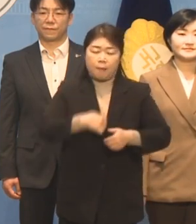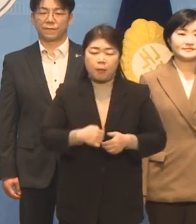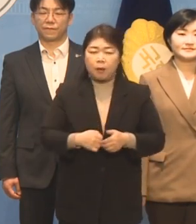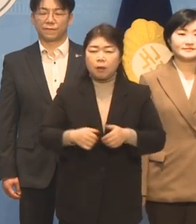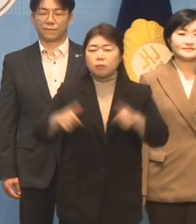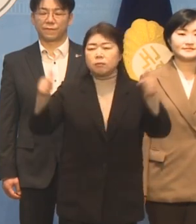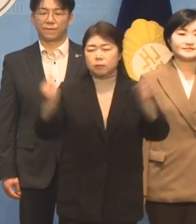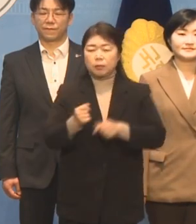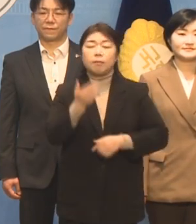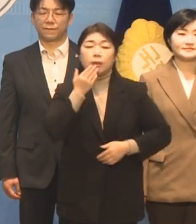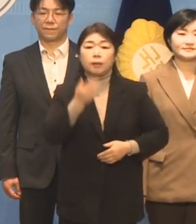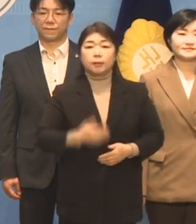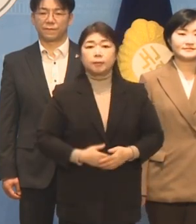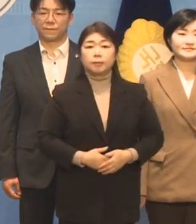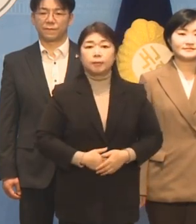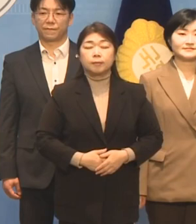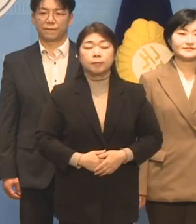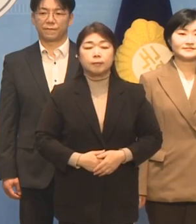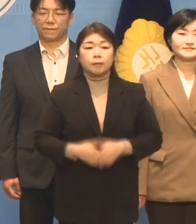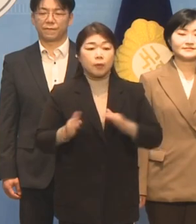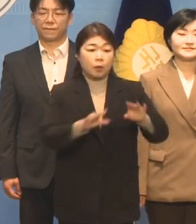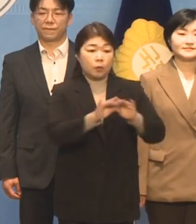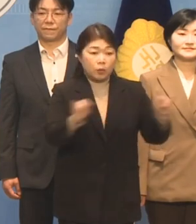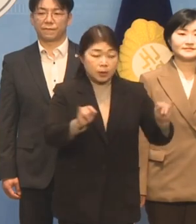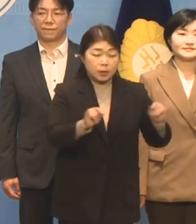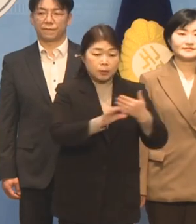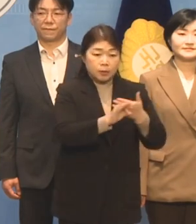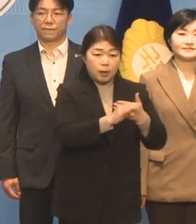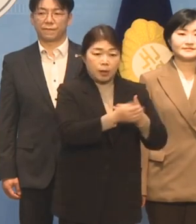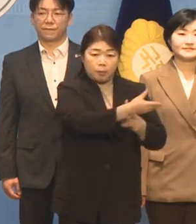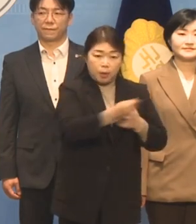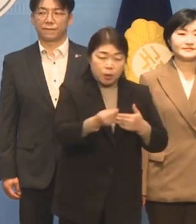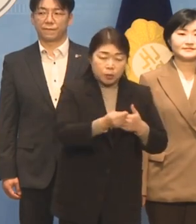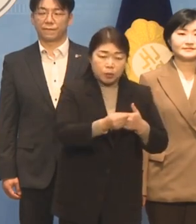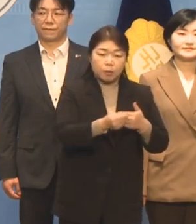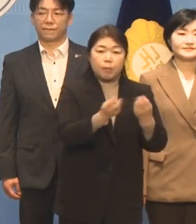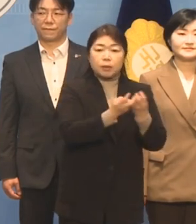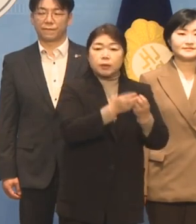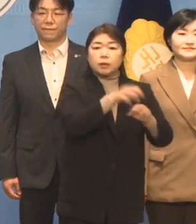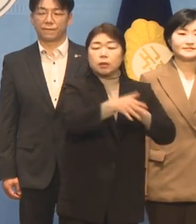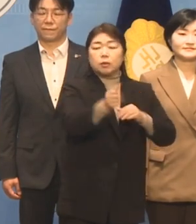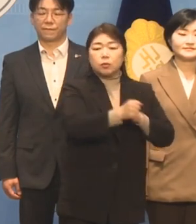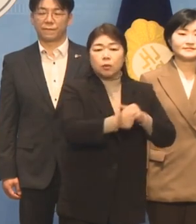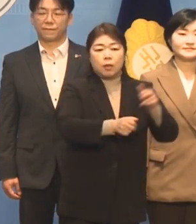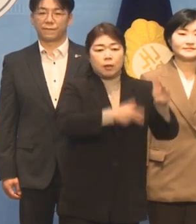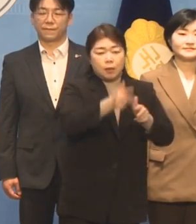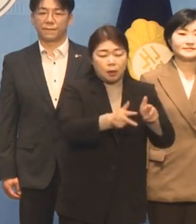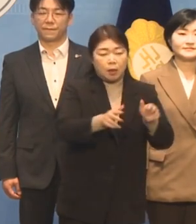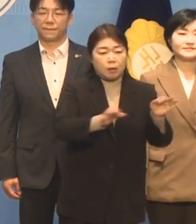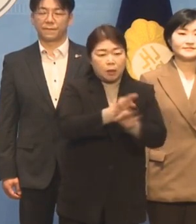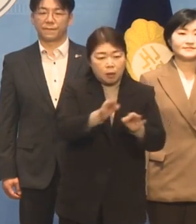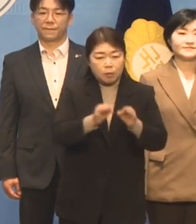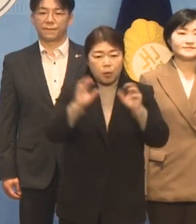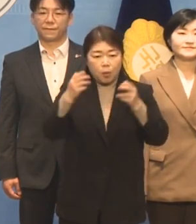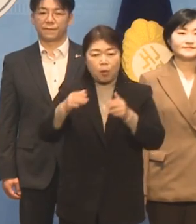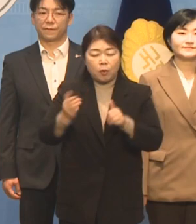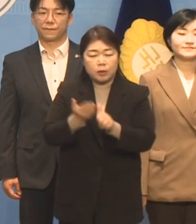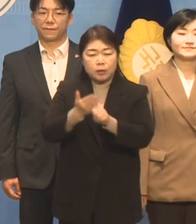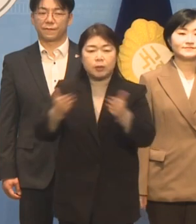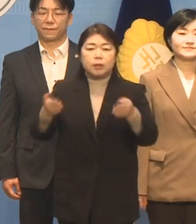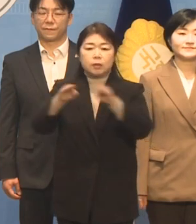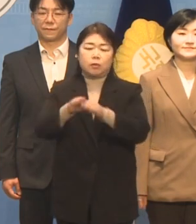막겠습니다. 토지임대부 방식으로 상가, 산업단지, 보육시설 등도 저렴하게 공급하겠습니다.